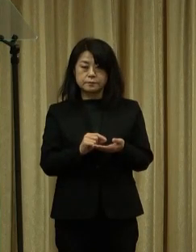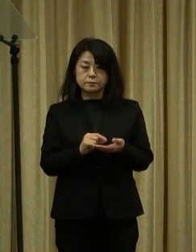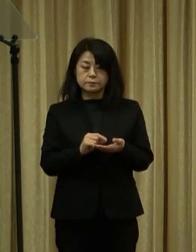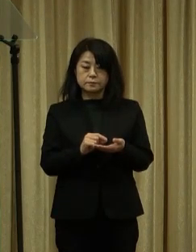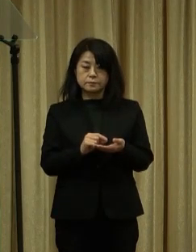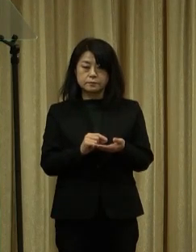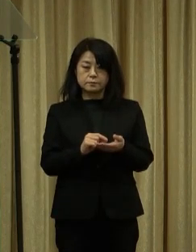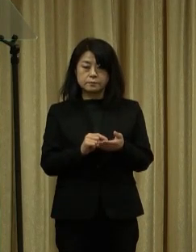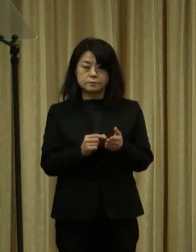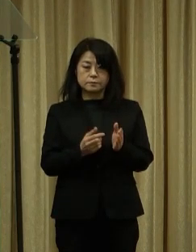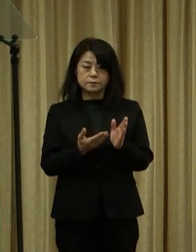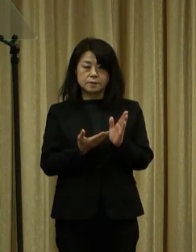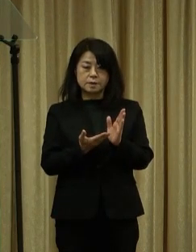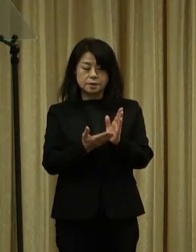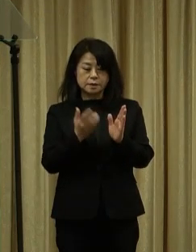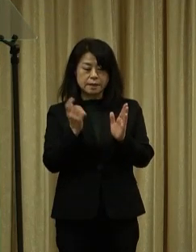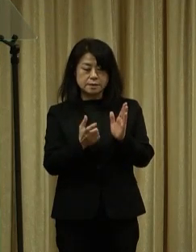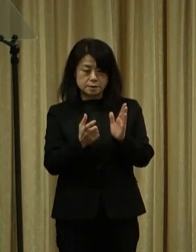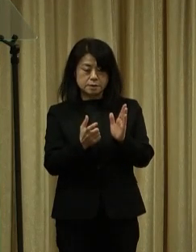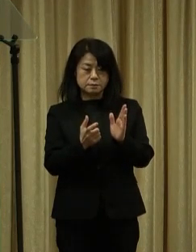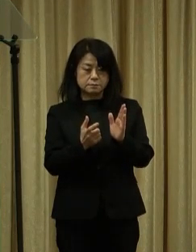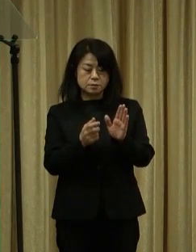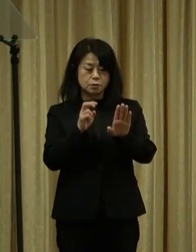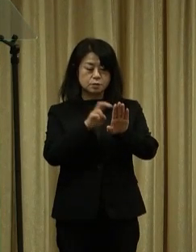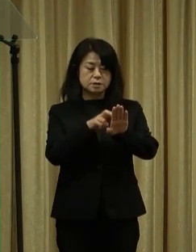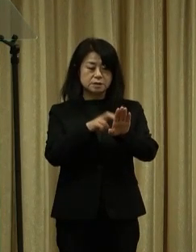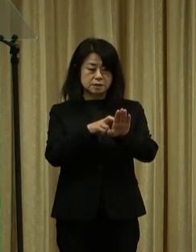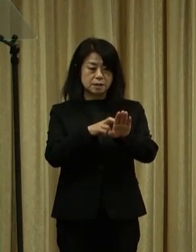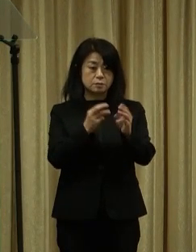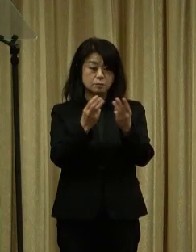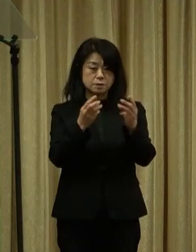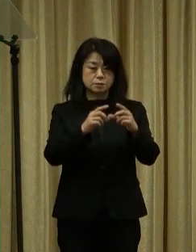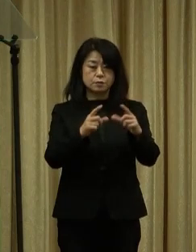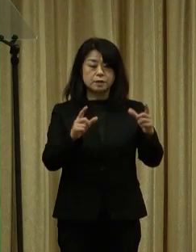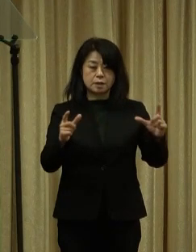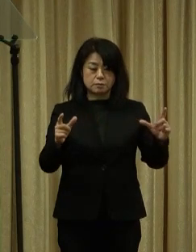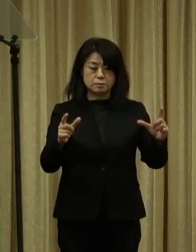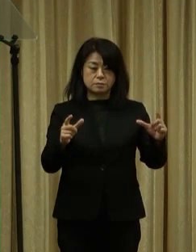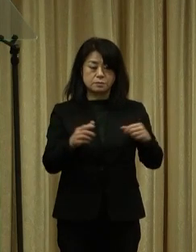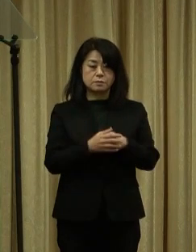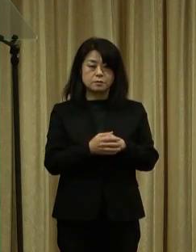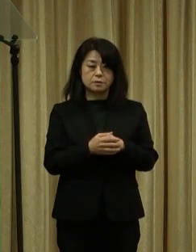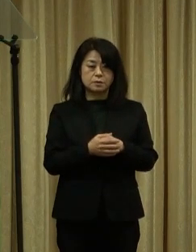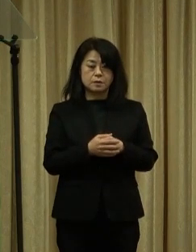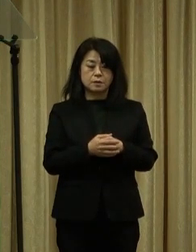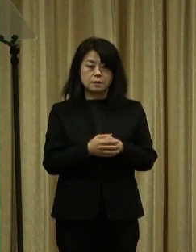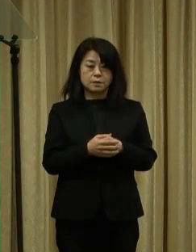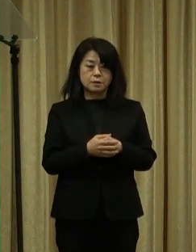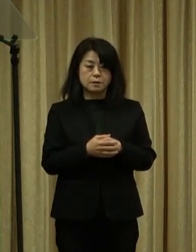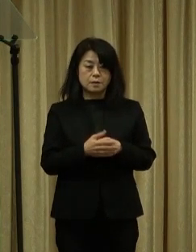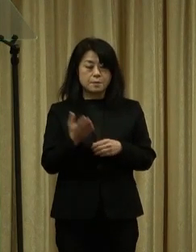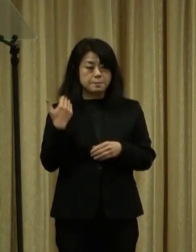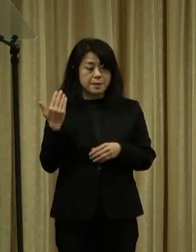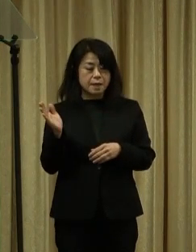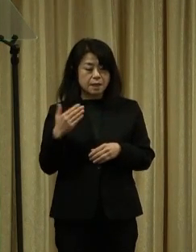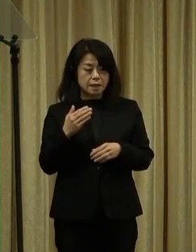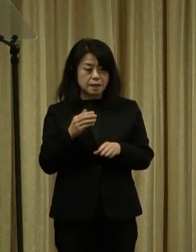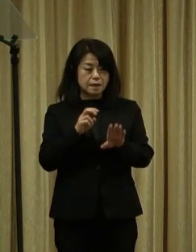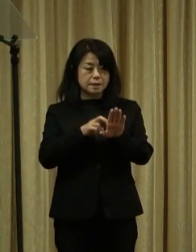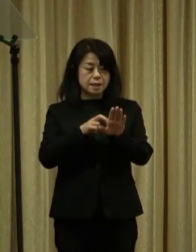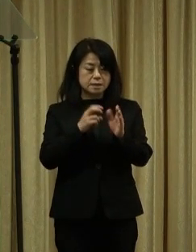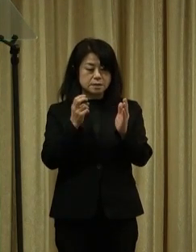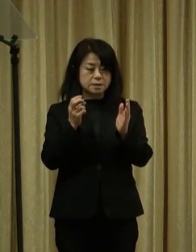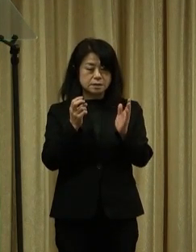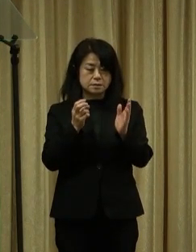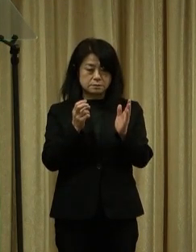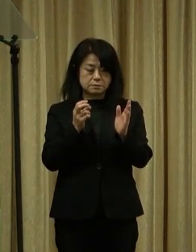耐震の診断が今実は増えています。先ほど説明しましたが、もともと耐震の診断は結構ニーズはあったんですが、今年